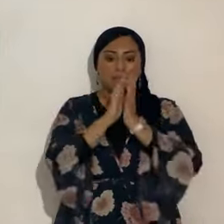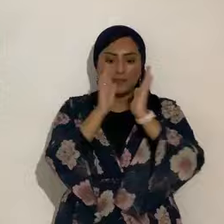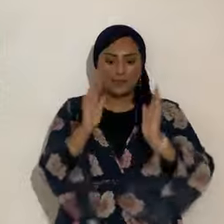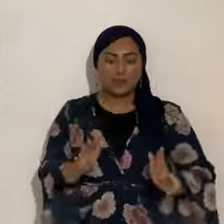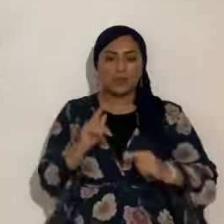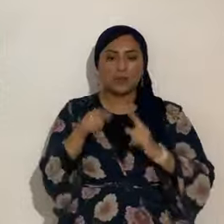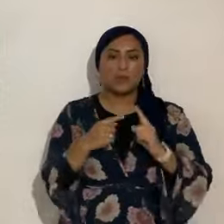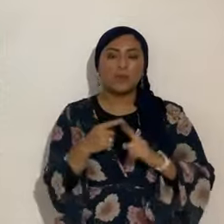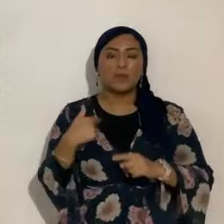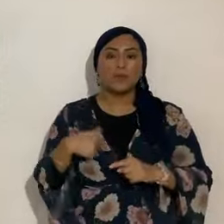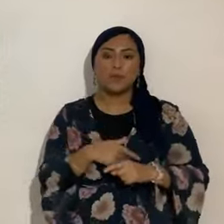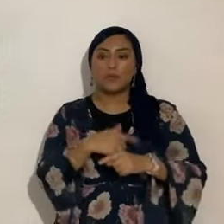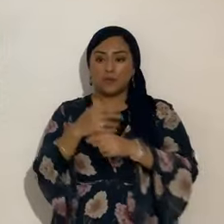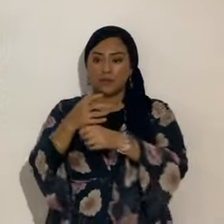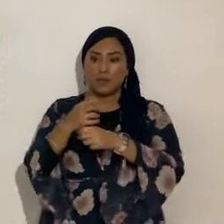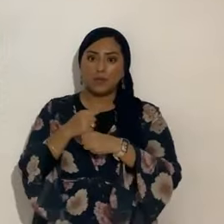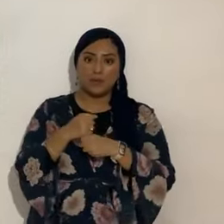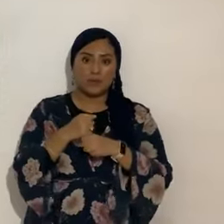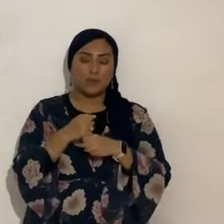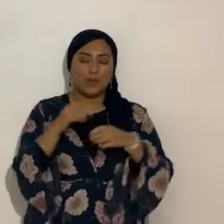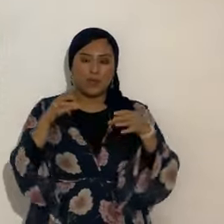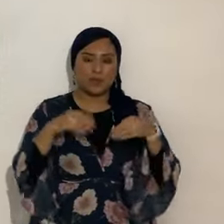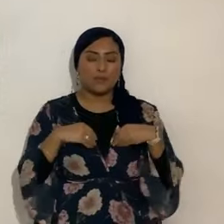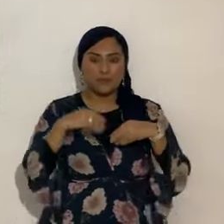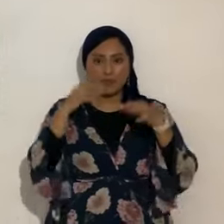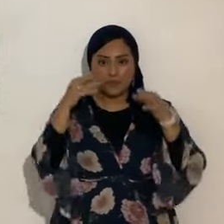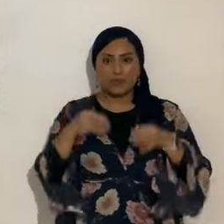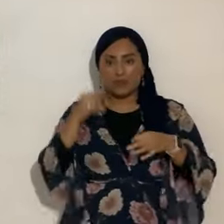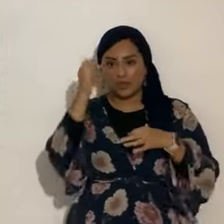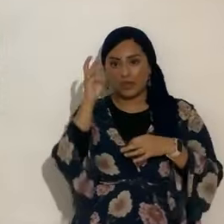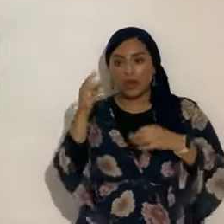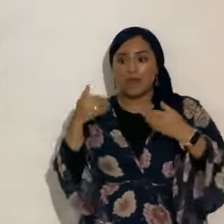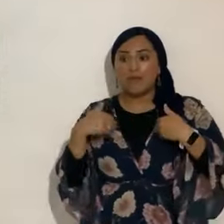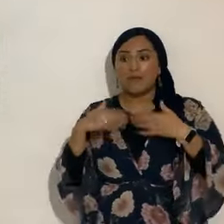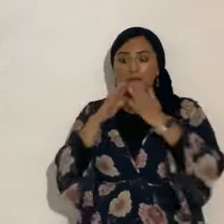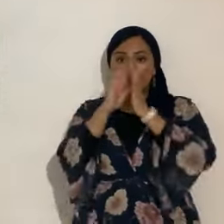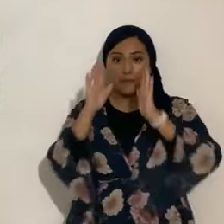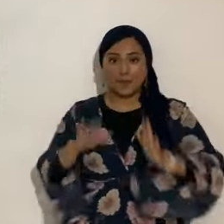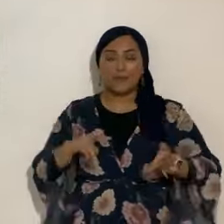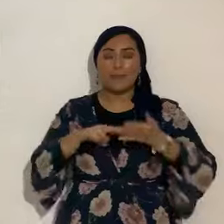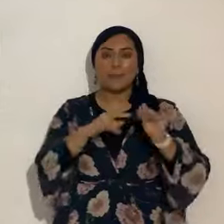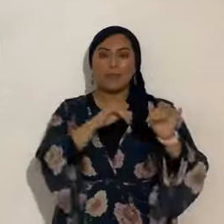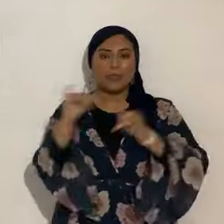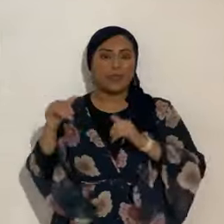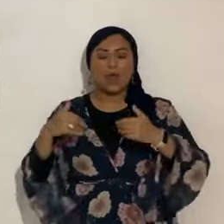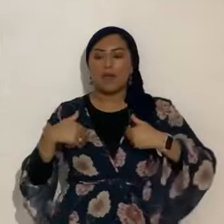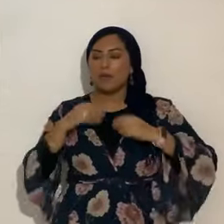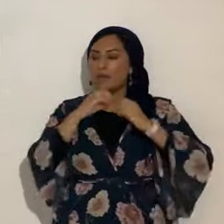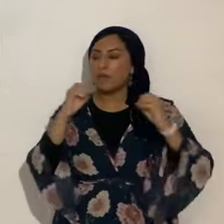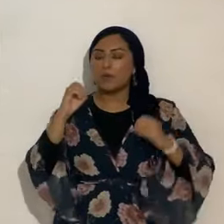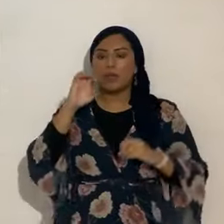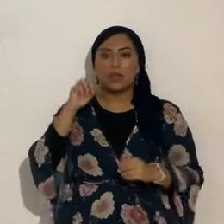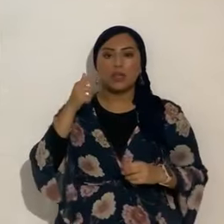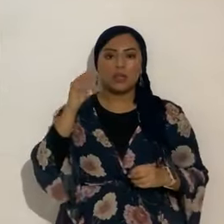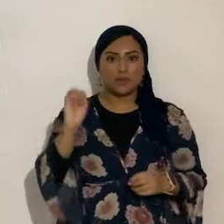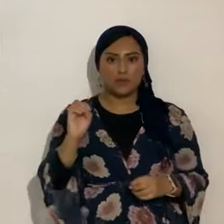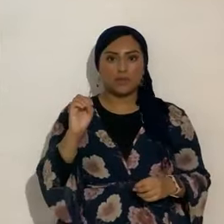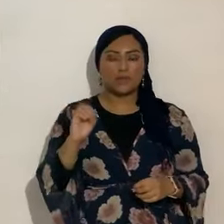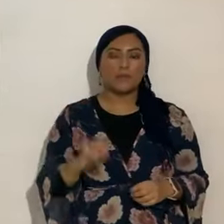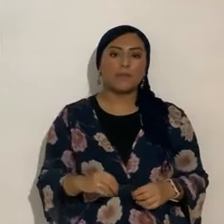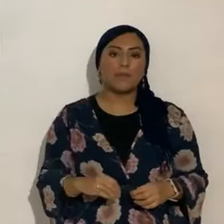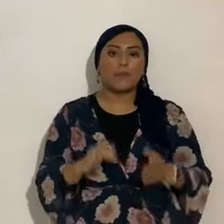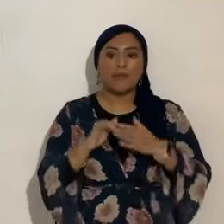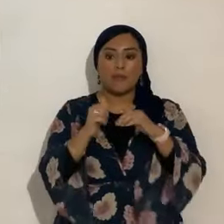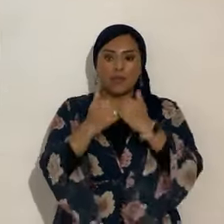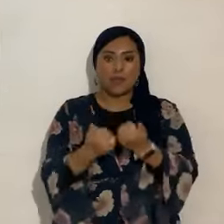Cuando aceptamos la voluntad de Yahshua Mashiach y tenemos paz, es señal de que no tenemos ego. Entonces